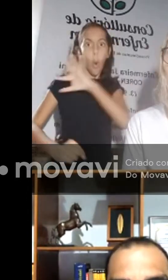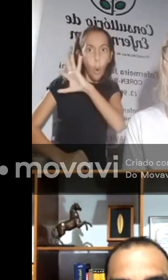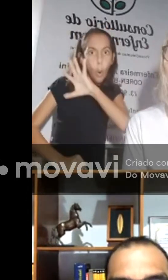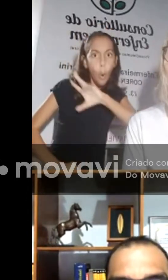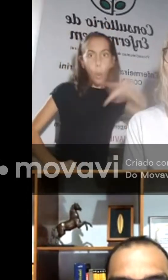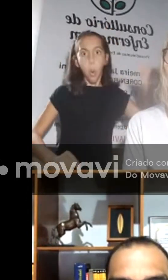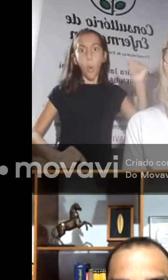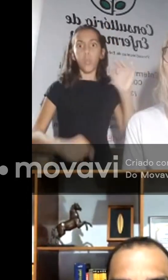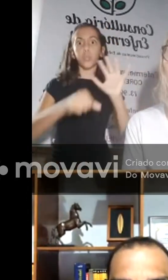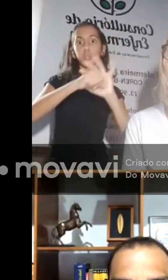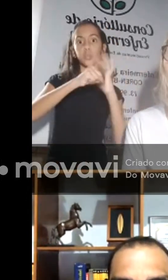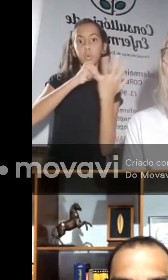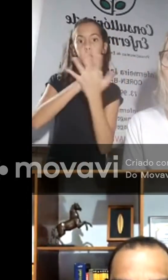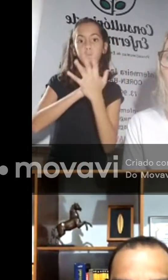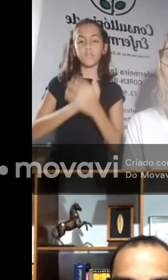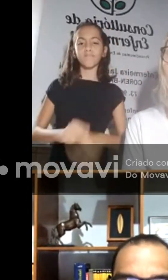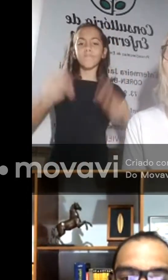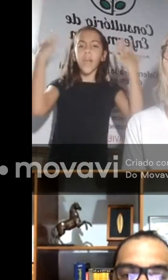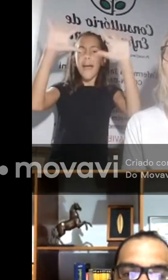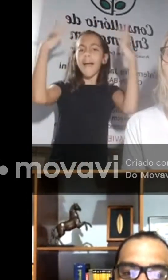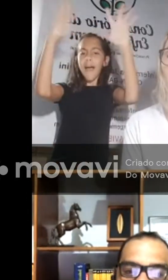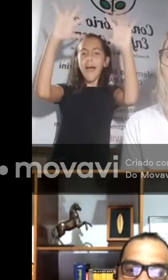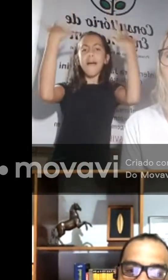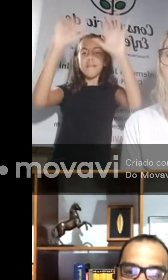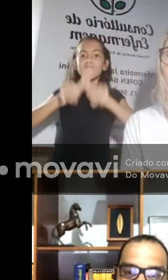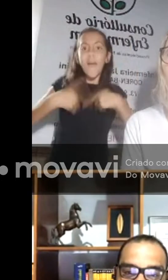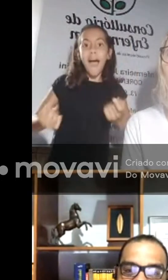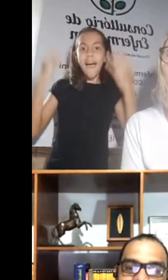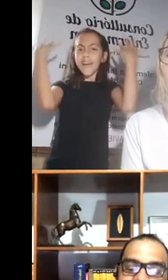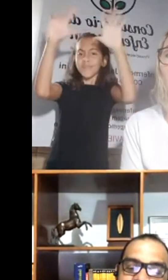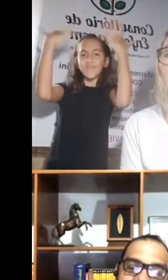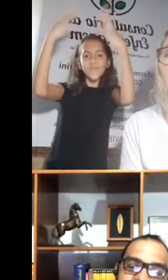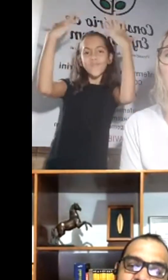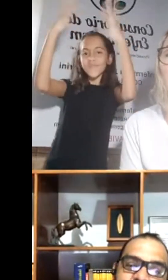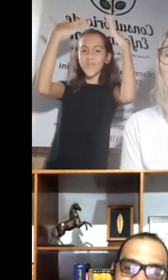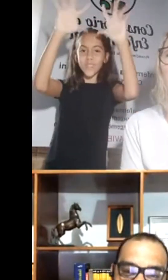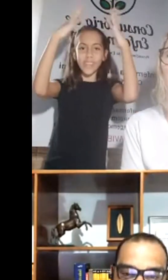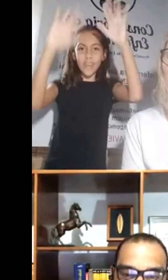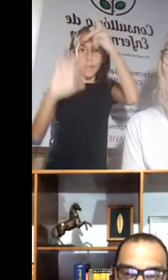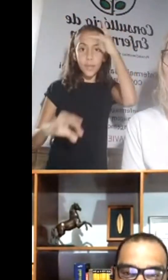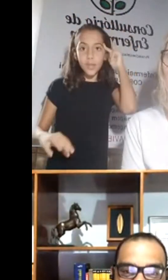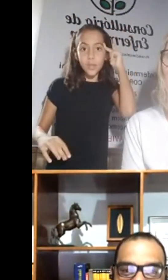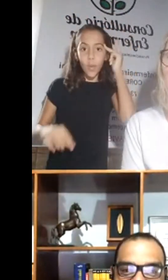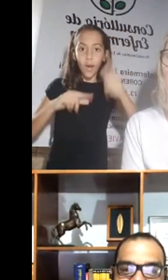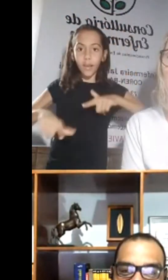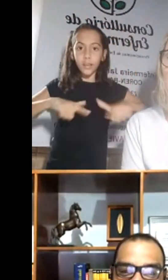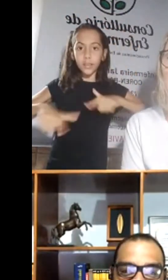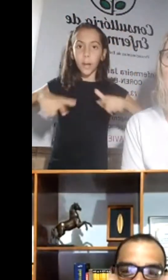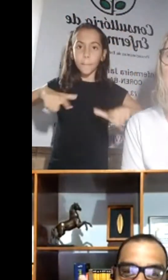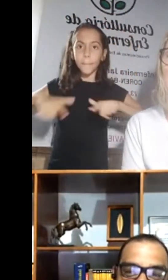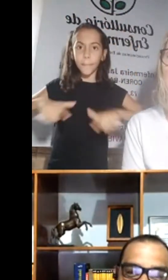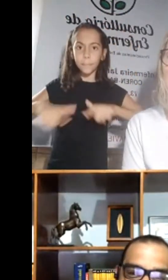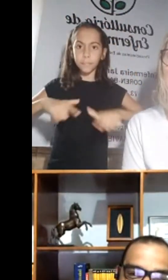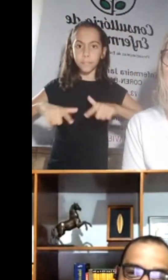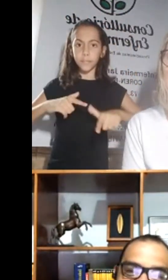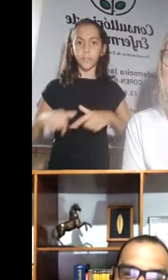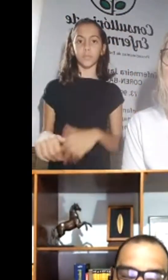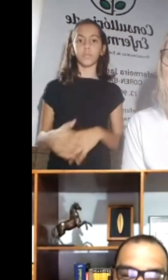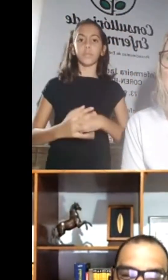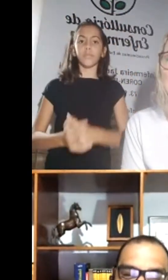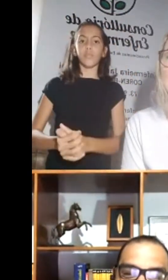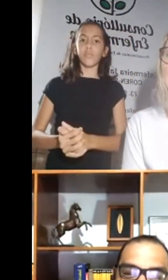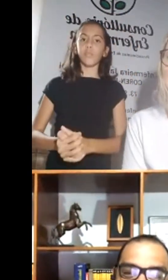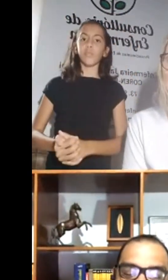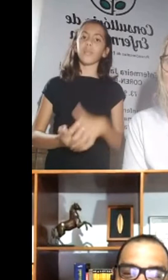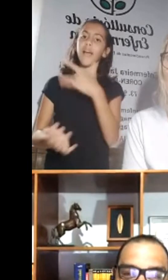tudo, essa equipe de enfermagem e o pessoal do hospital aí, Unidade Hospitalar Coração de Jesus. Um beijo para vocês aí, todo